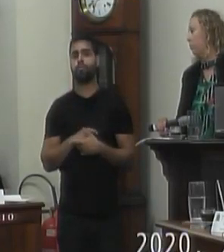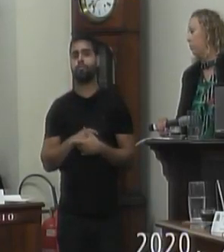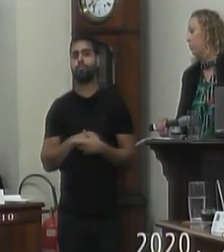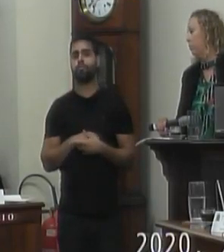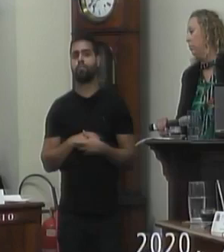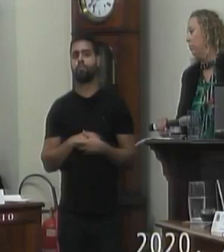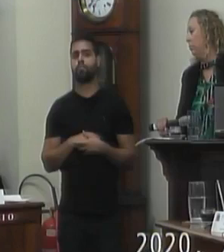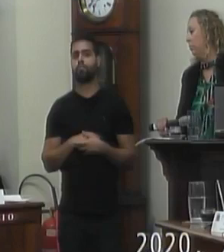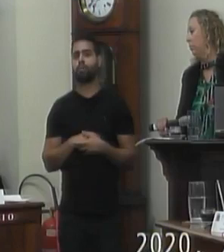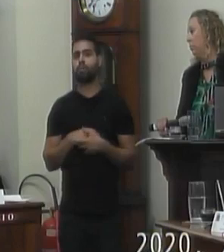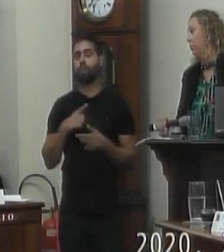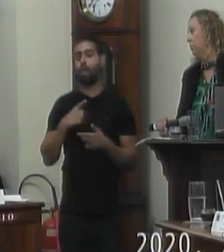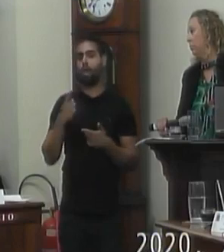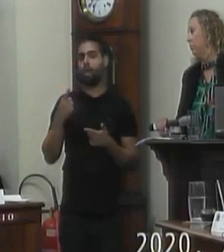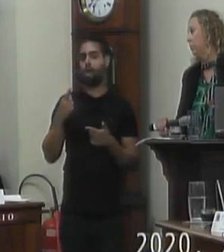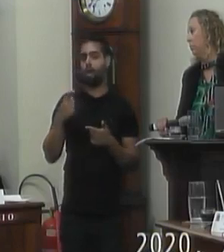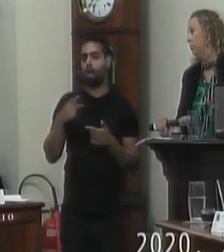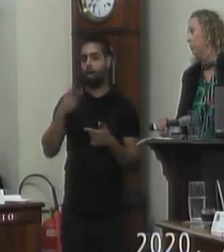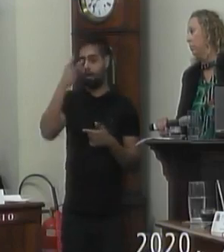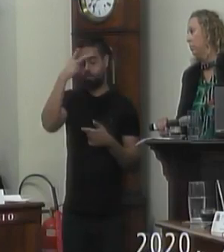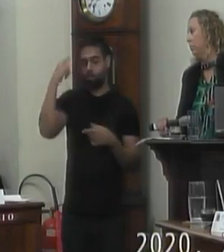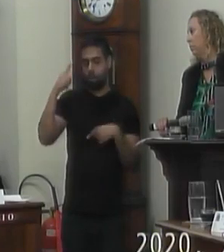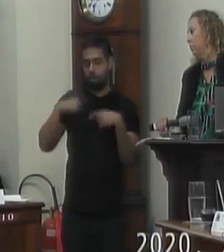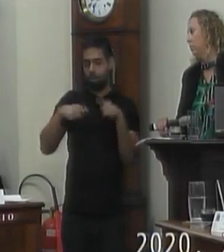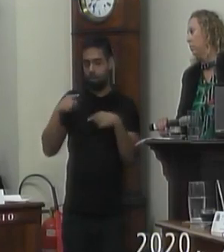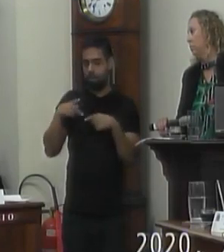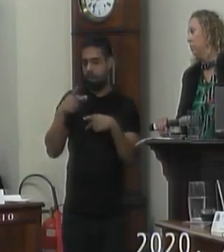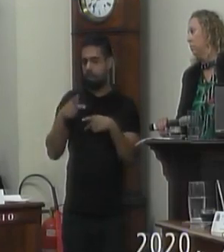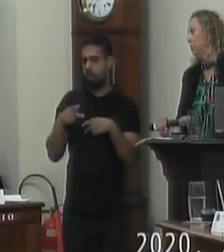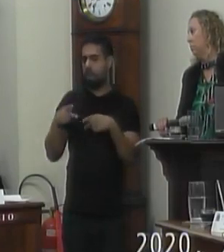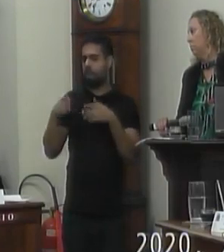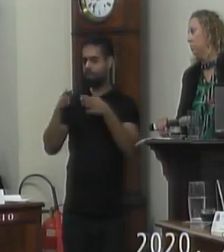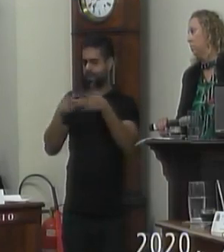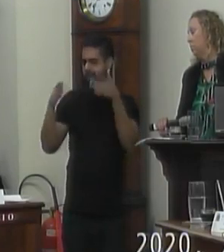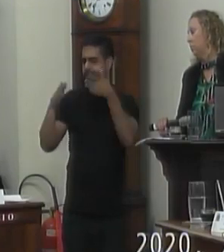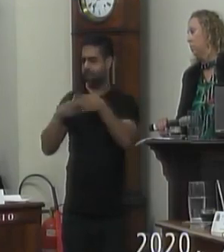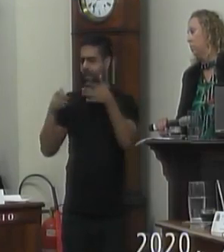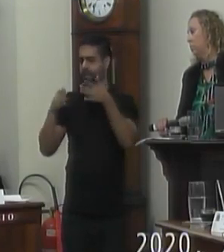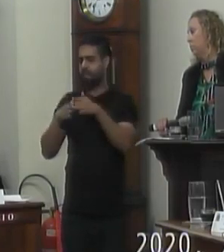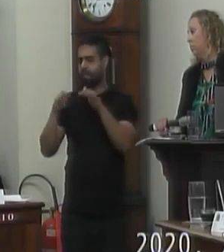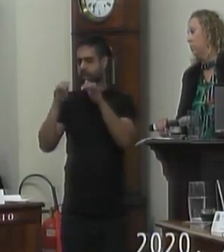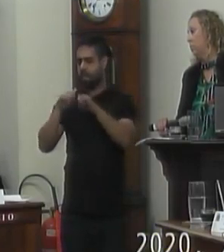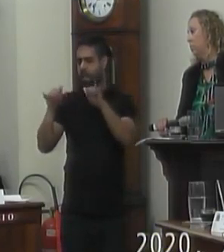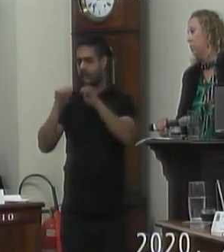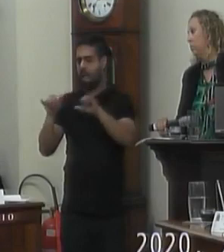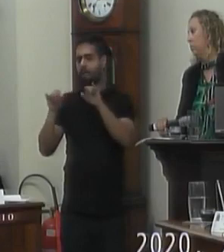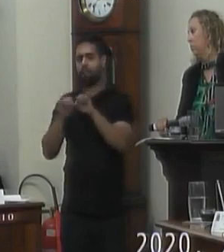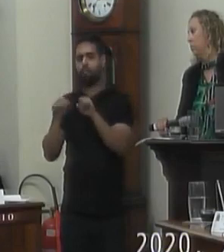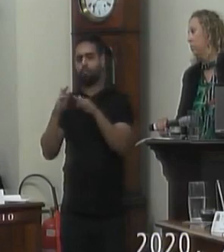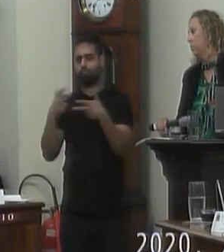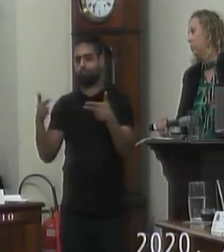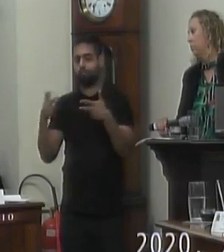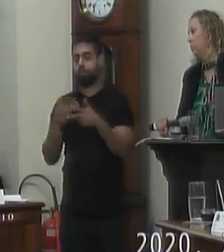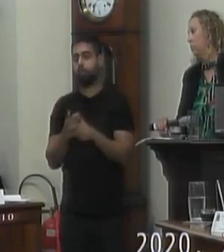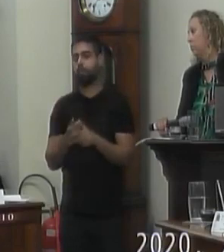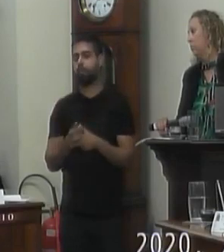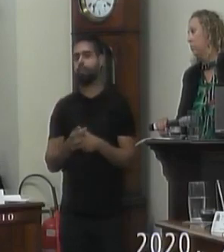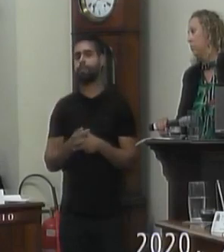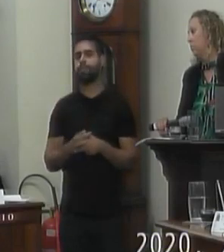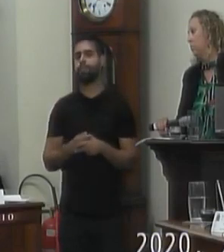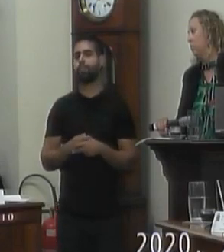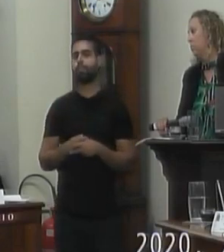o político vai chegar lá e fazer protestos, fazer manifesto, fazer